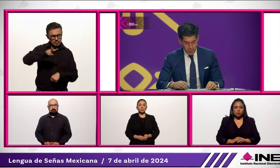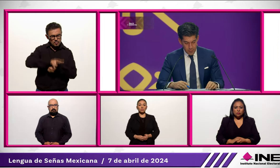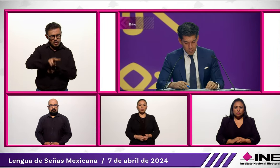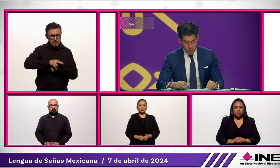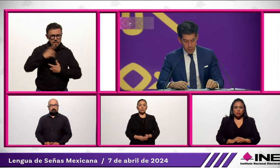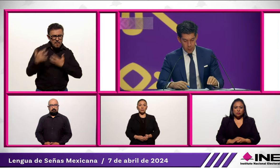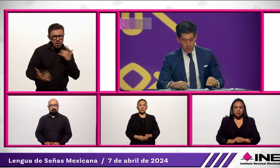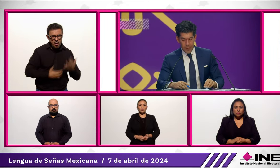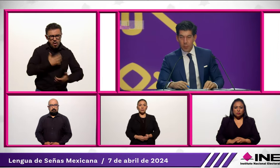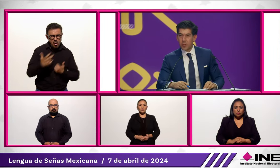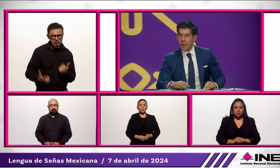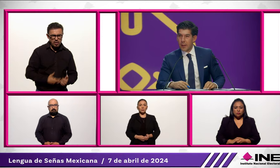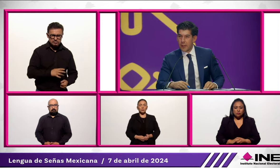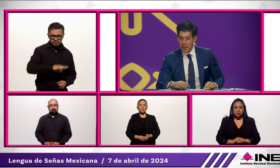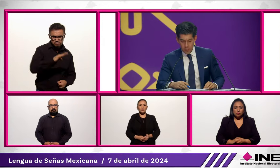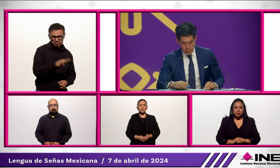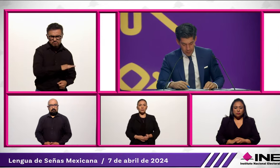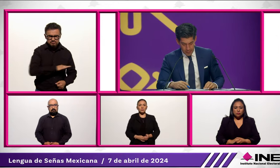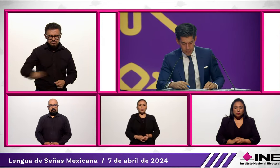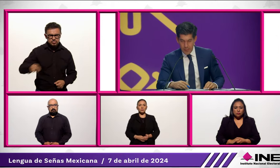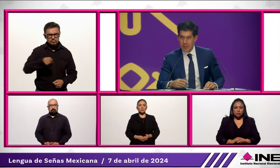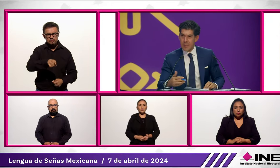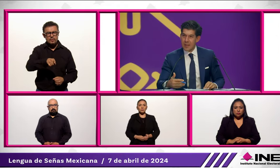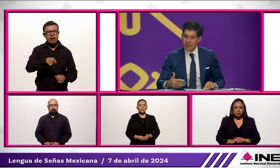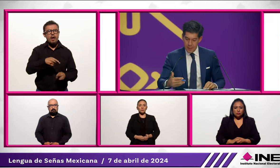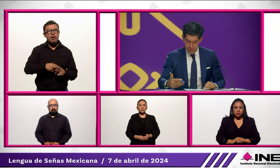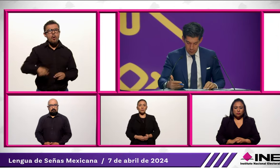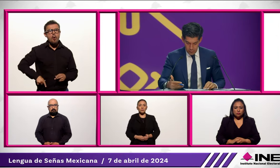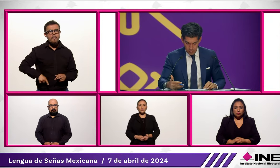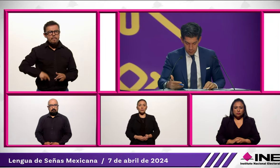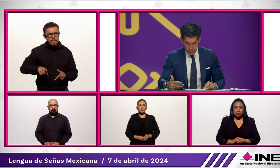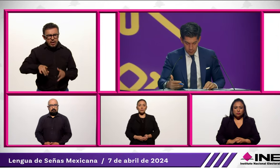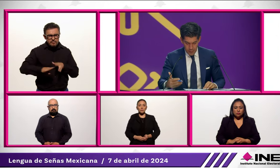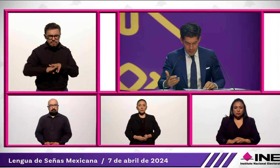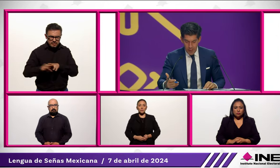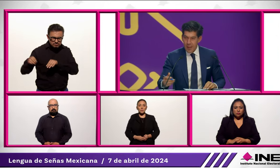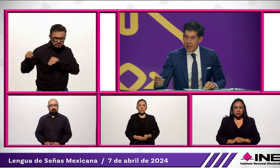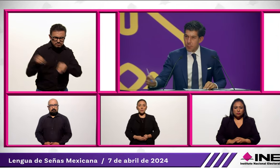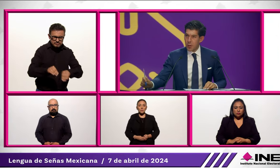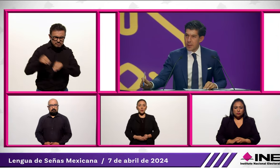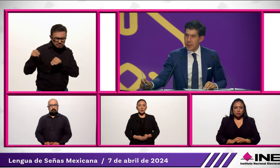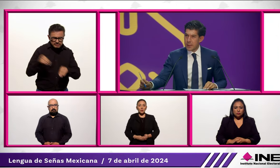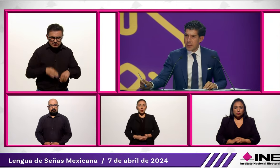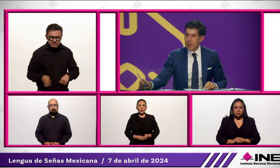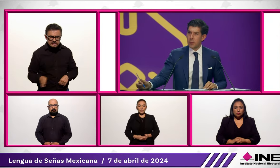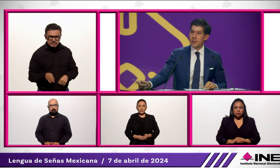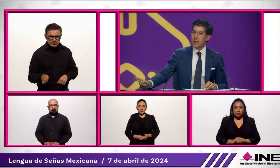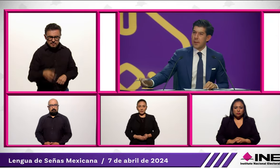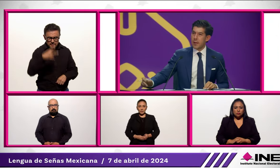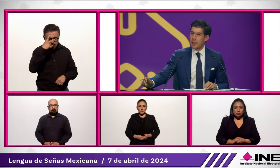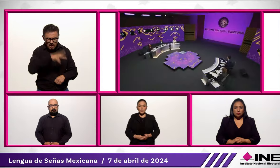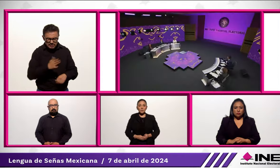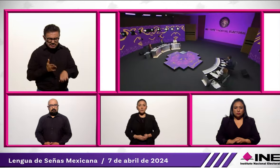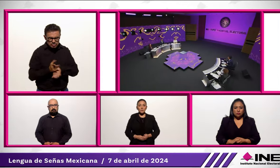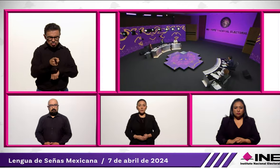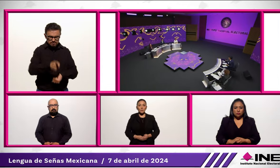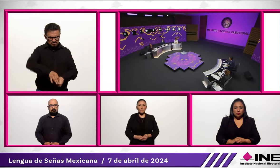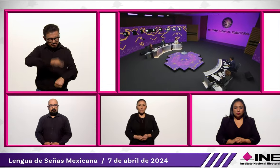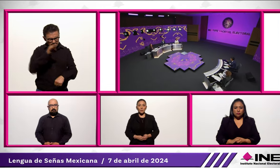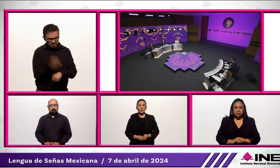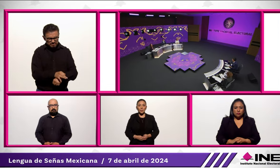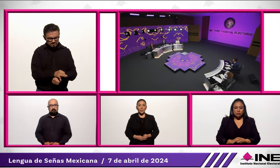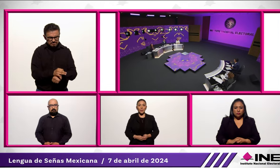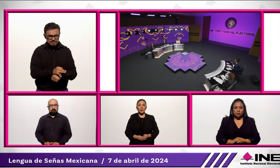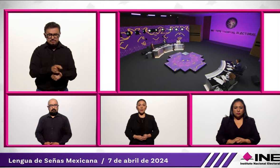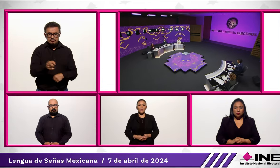el enfoque de su gobierno para proteger a los migrantes que estén en tránsito por nuestro país? ¿Qué políticas migratorias tendría su gobierno en caso